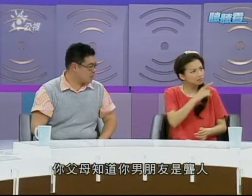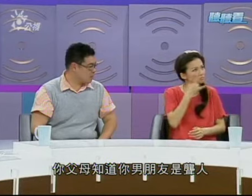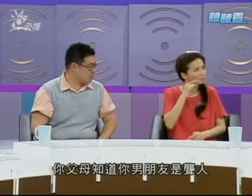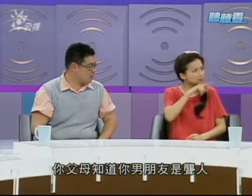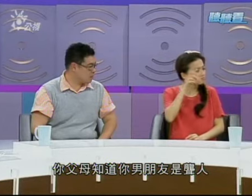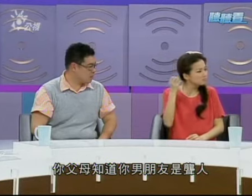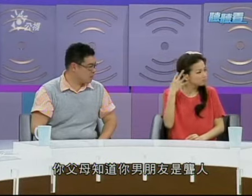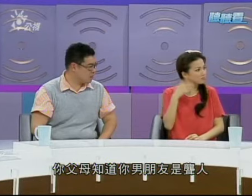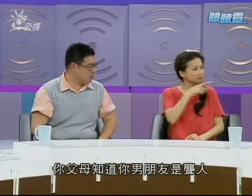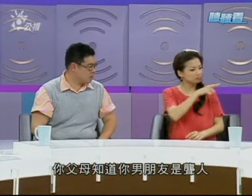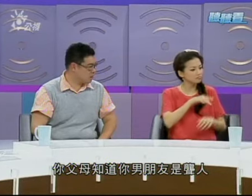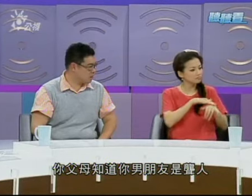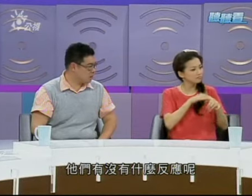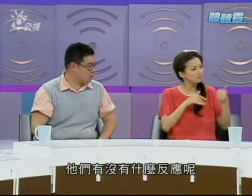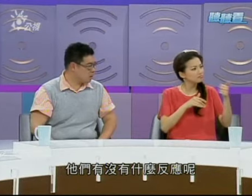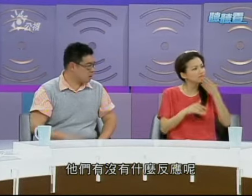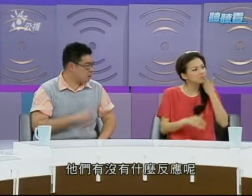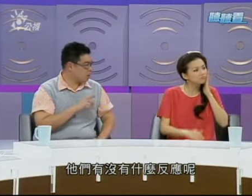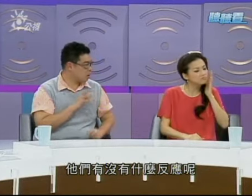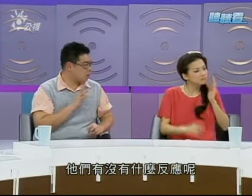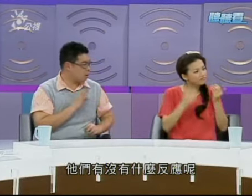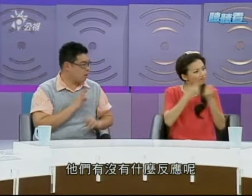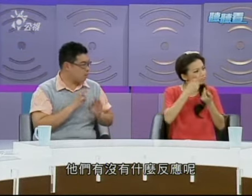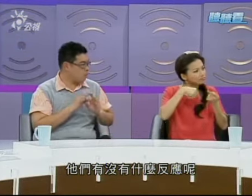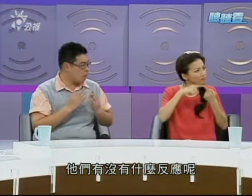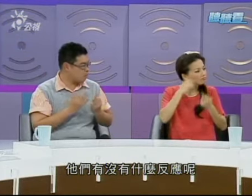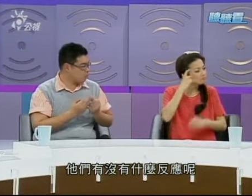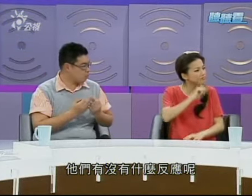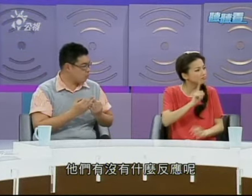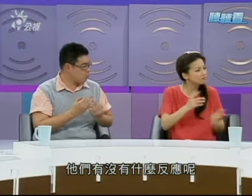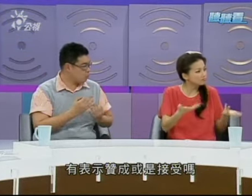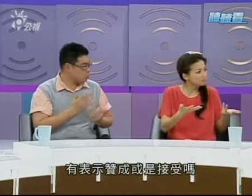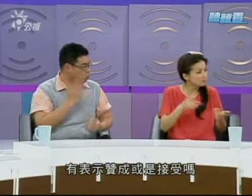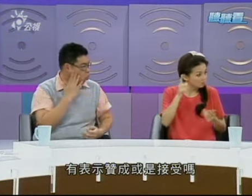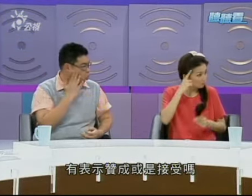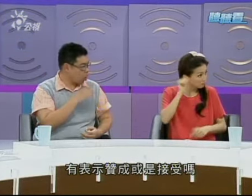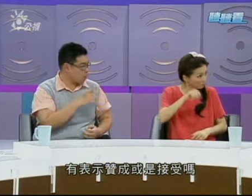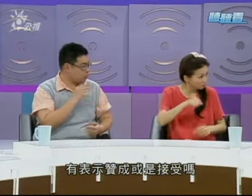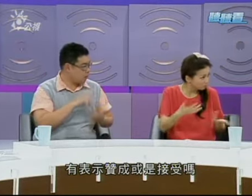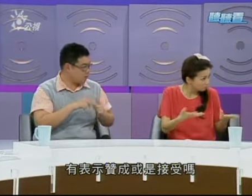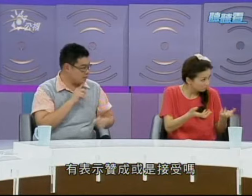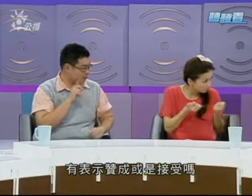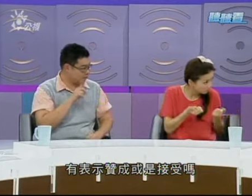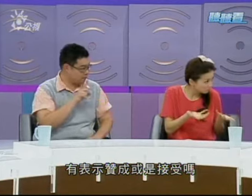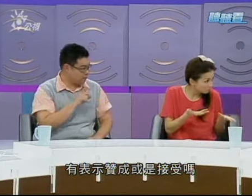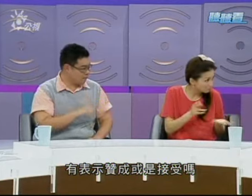是龙人他们有没有什么反应呢有表示赞成或是接受吗